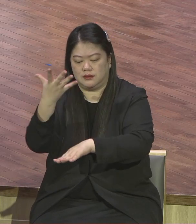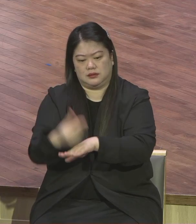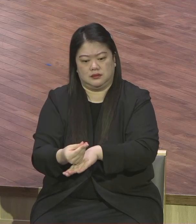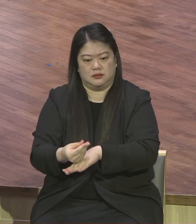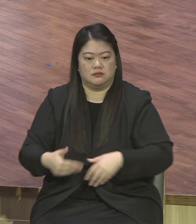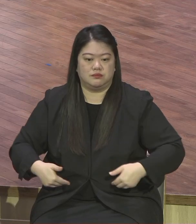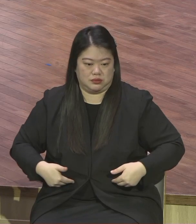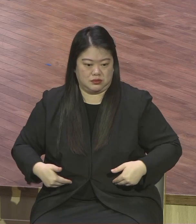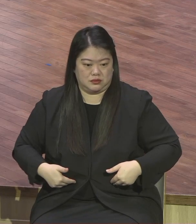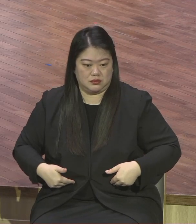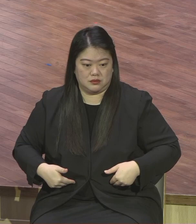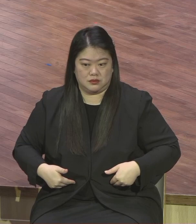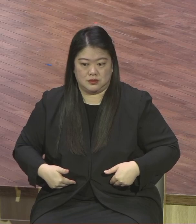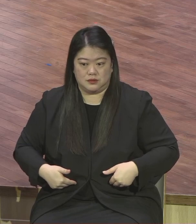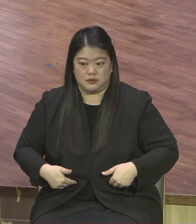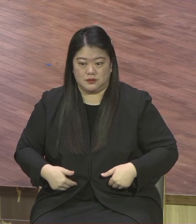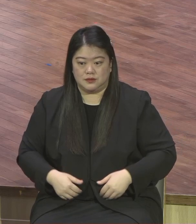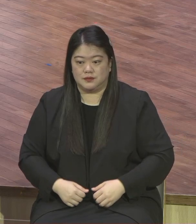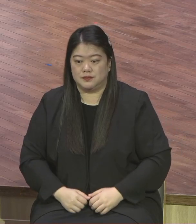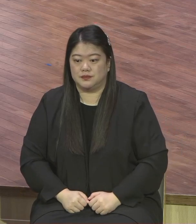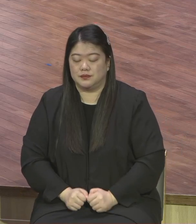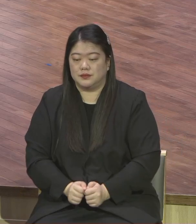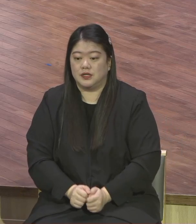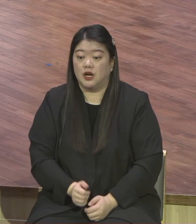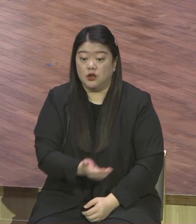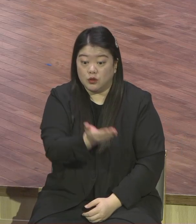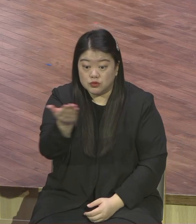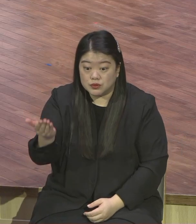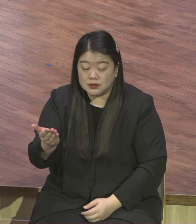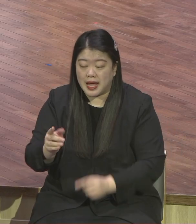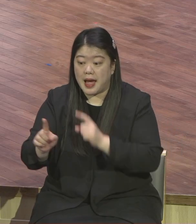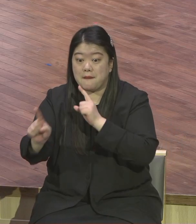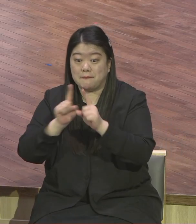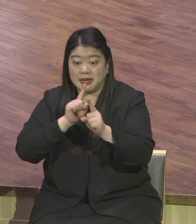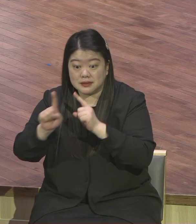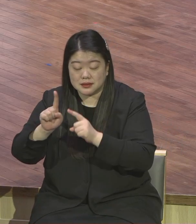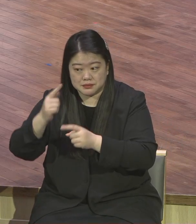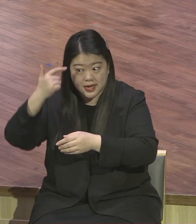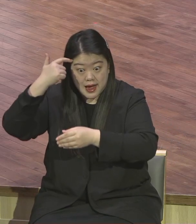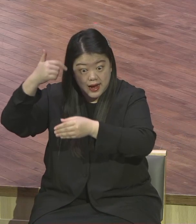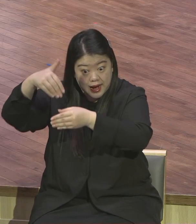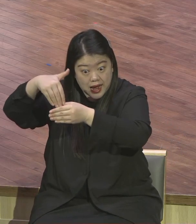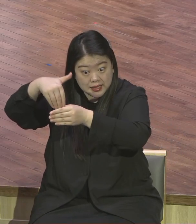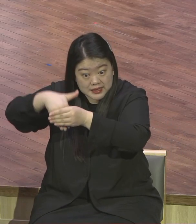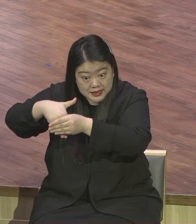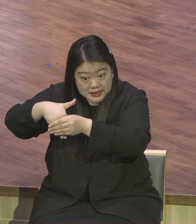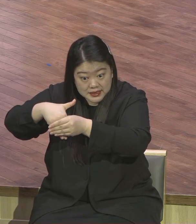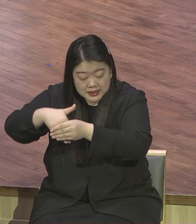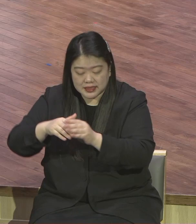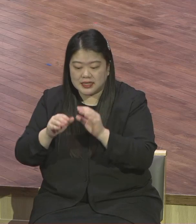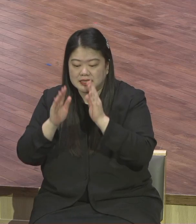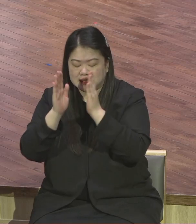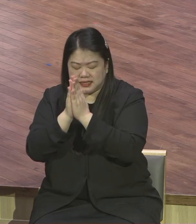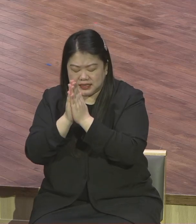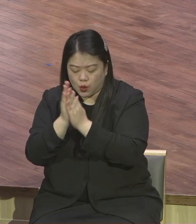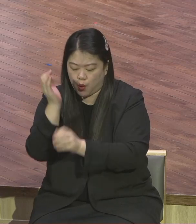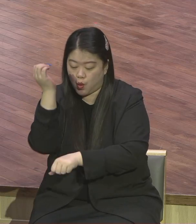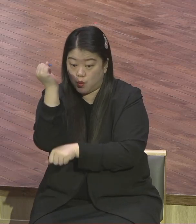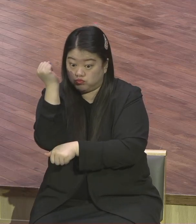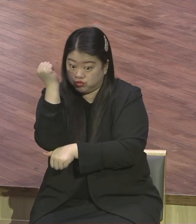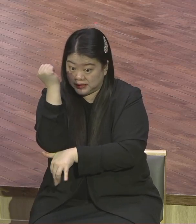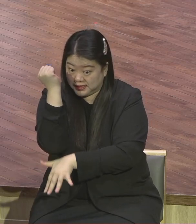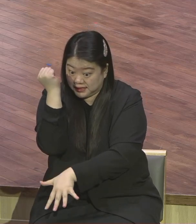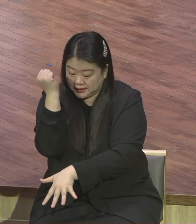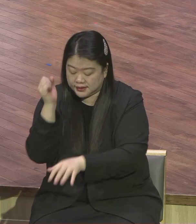영계 성도 여러분 모두 다 말씀 각인, 기도 뿌리, 전도 체질. 아멘.